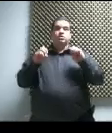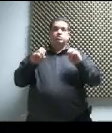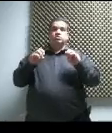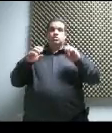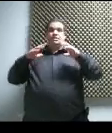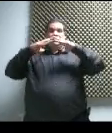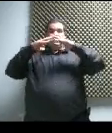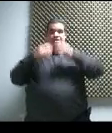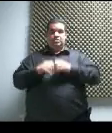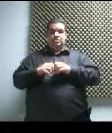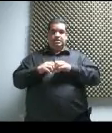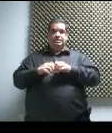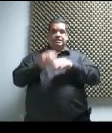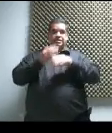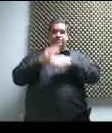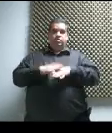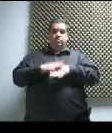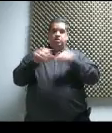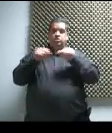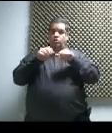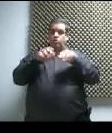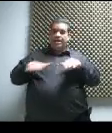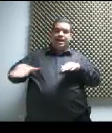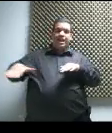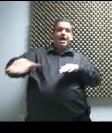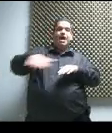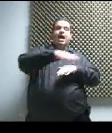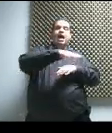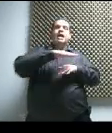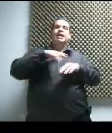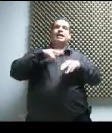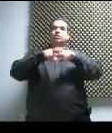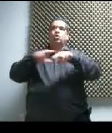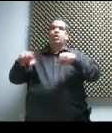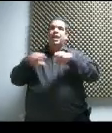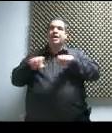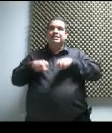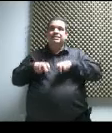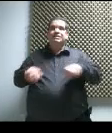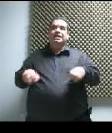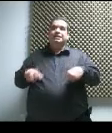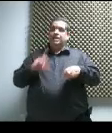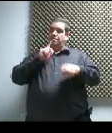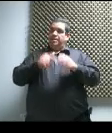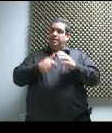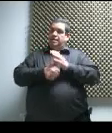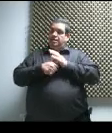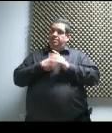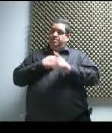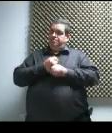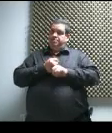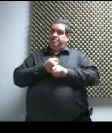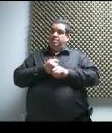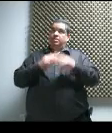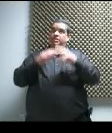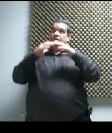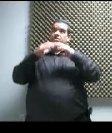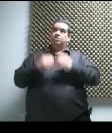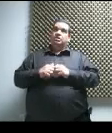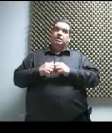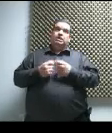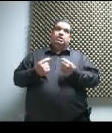se está distribuyendo entre toda la área de todos los pupitres. Así que es sumamente impresionante que uno dice, pero si el techo me va a caer